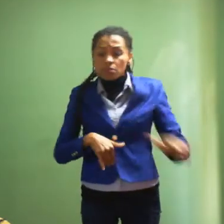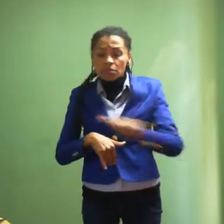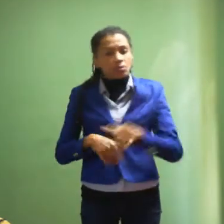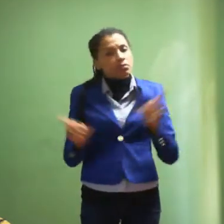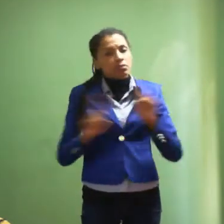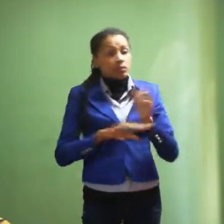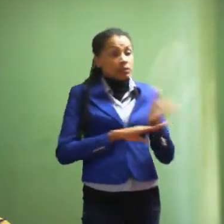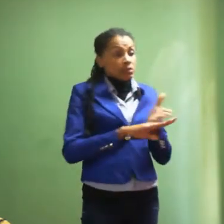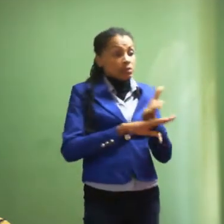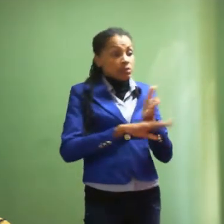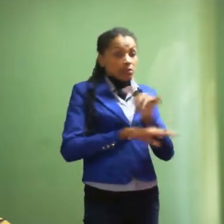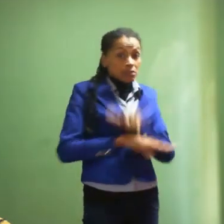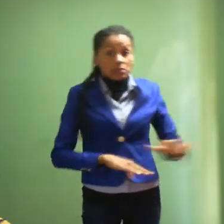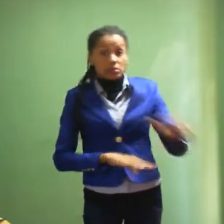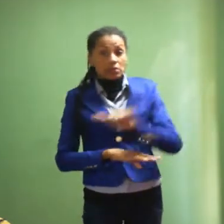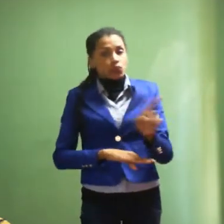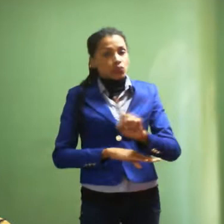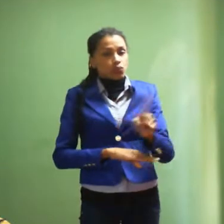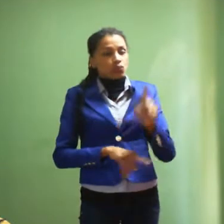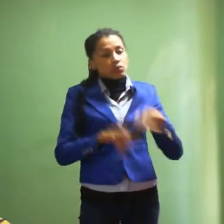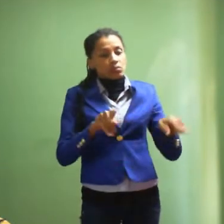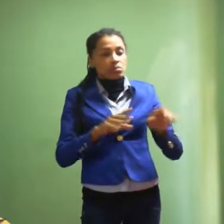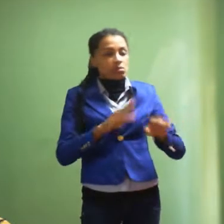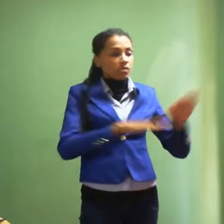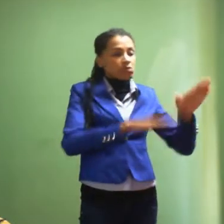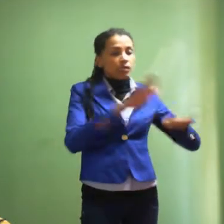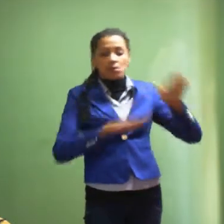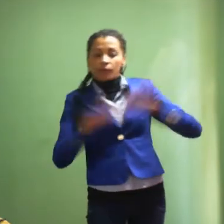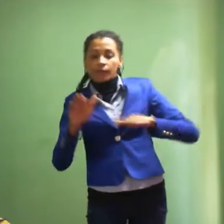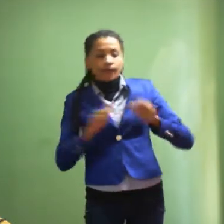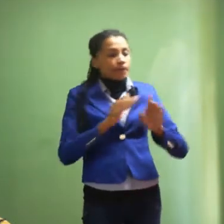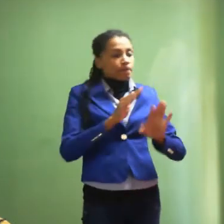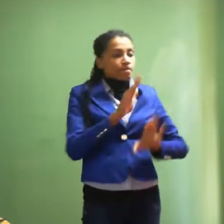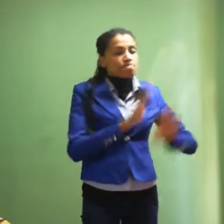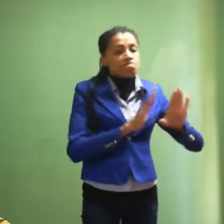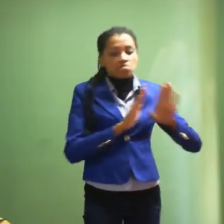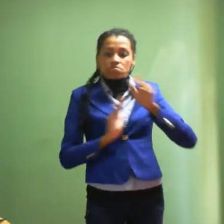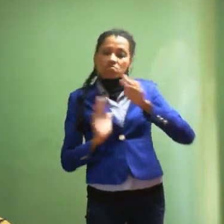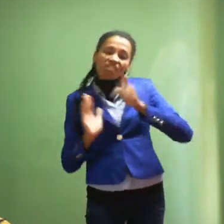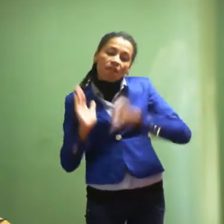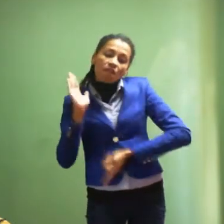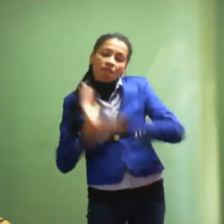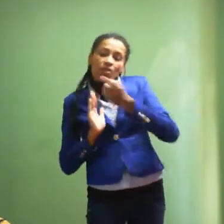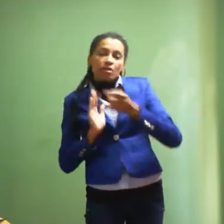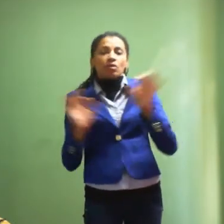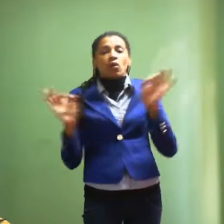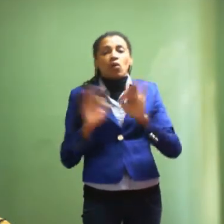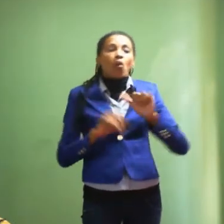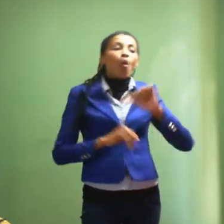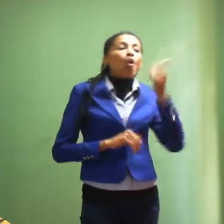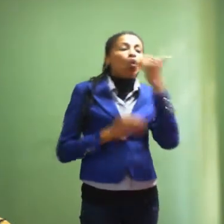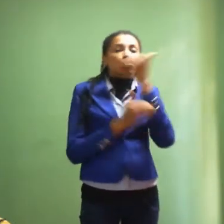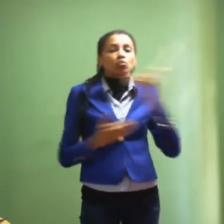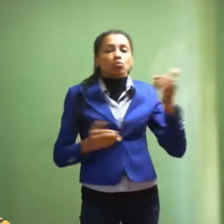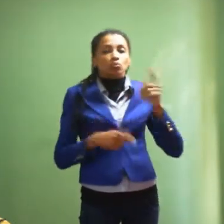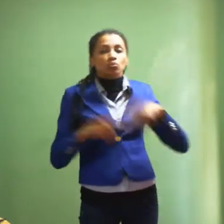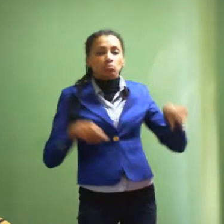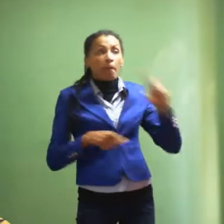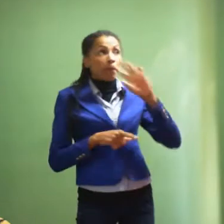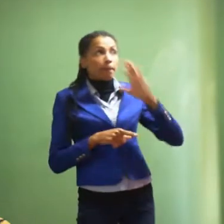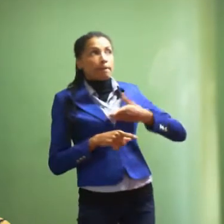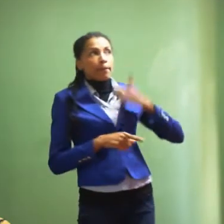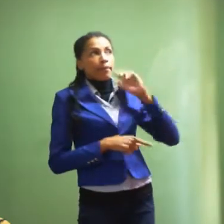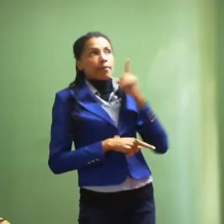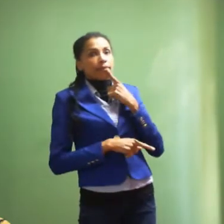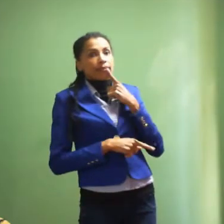exigencia distinta. Si es un niño que viene con un proceso, de pronto que la familia es sordo, ha sido usuario de lengua de